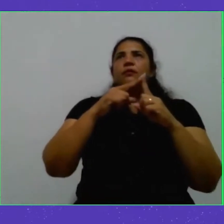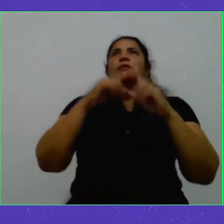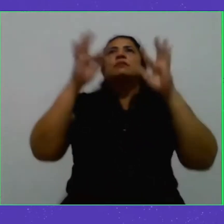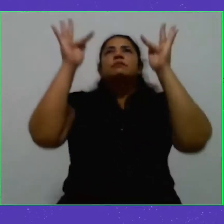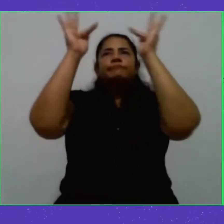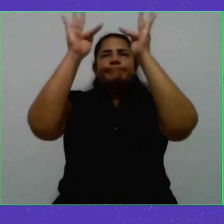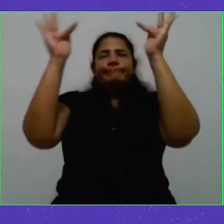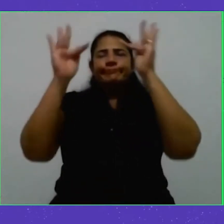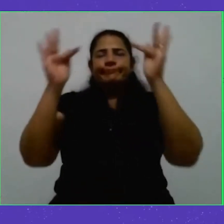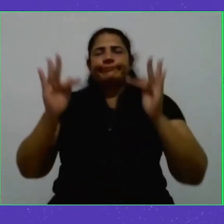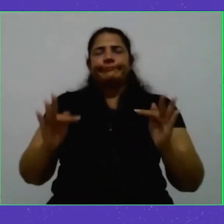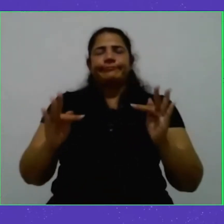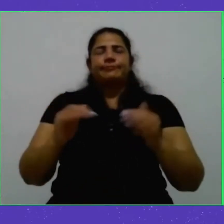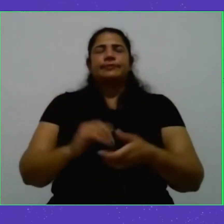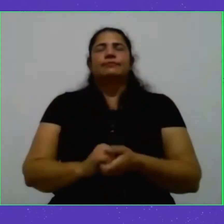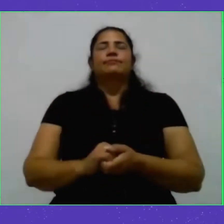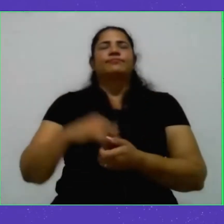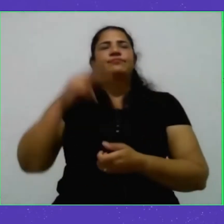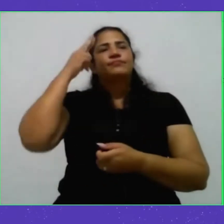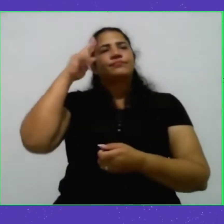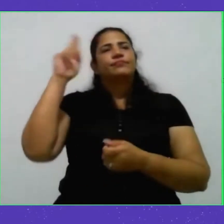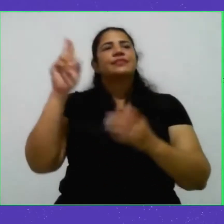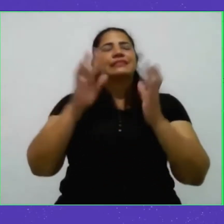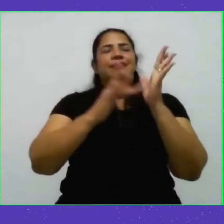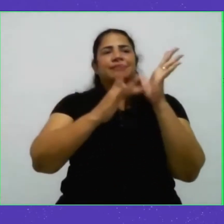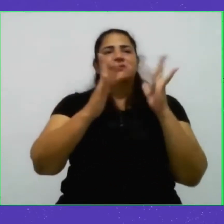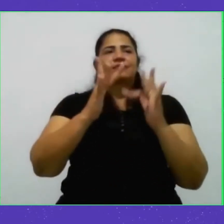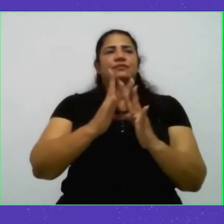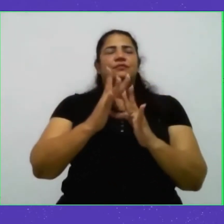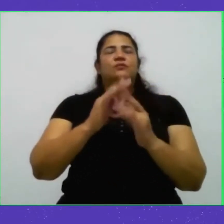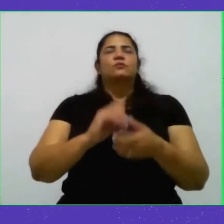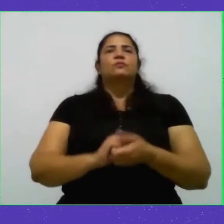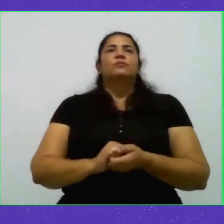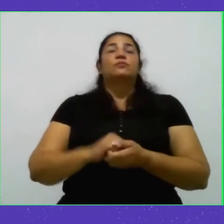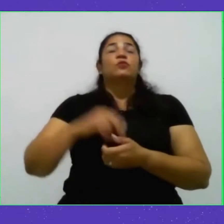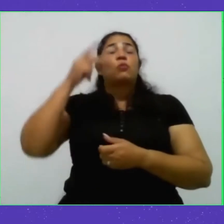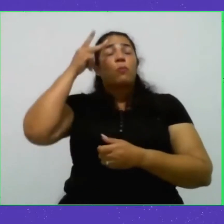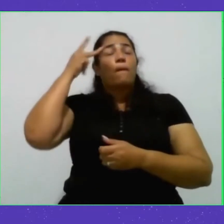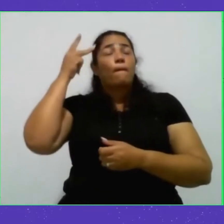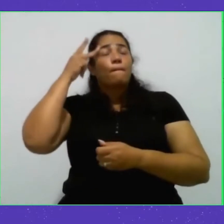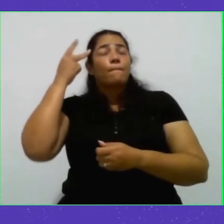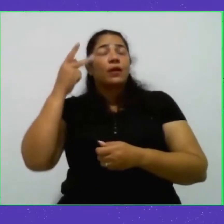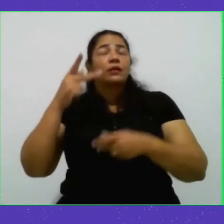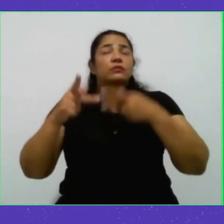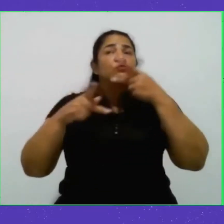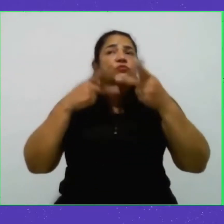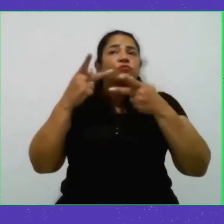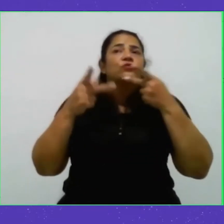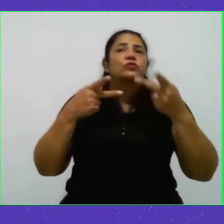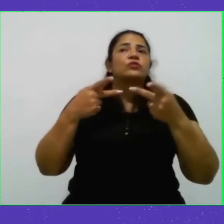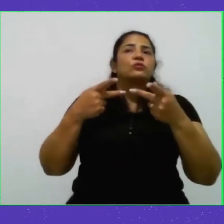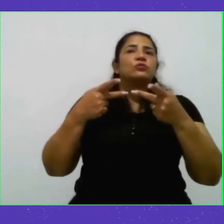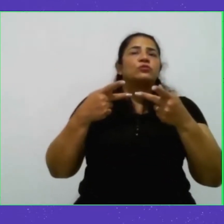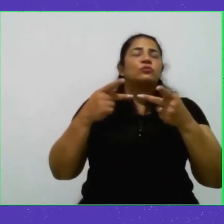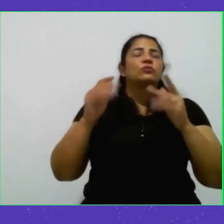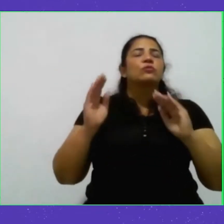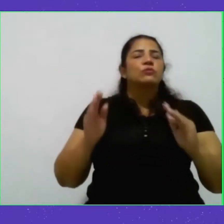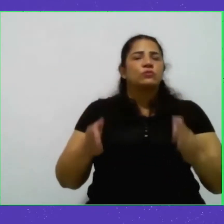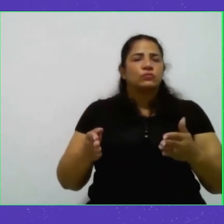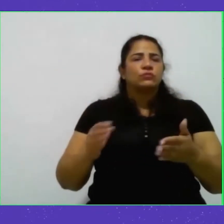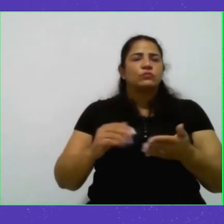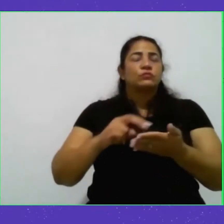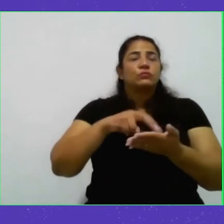disse hoje de manhã, nós temos que pagar um preço para ter essa felicidade. E esse preço